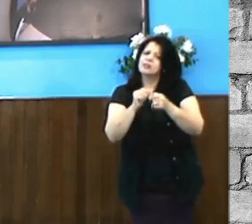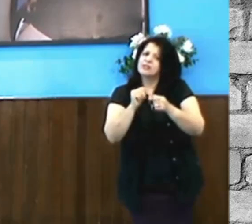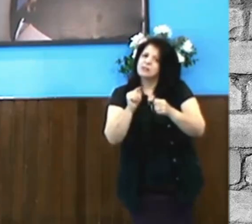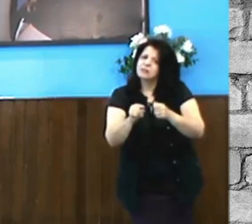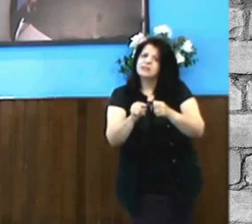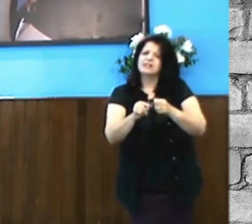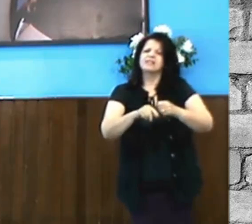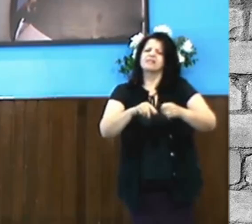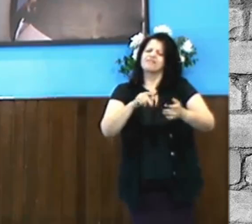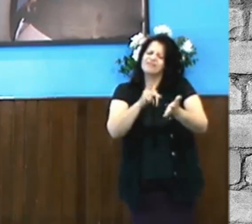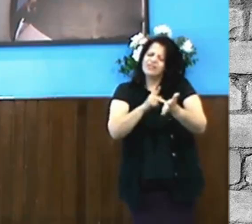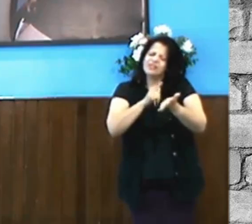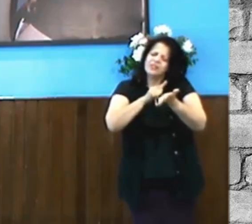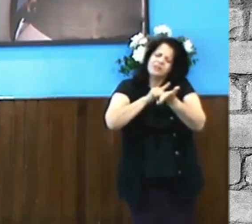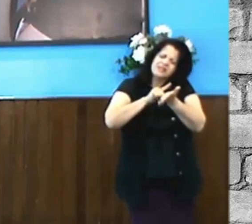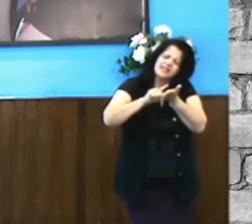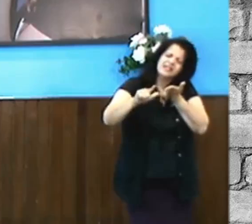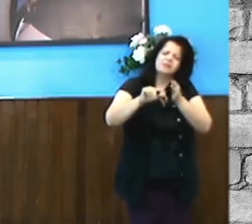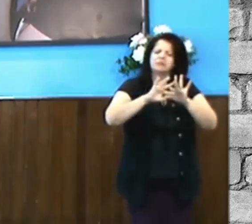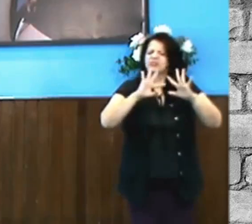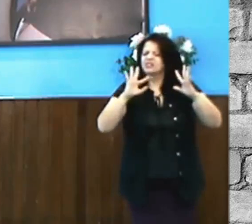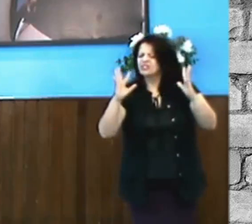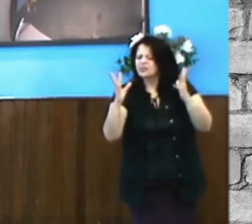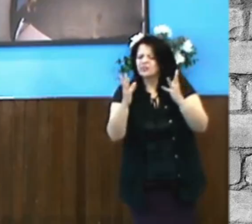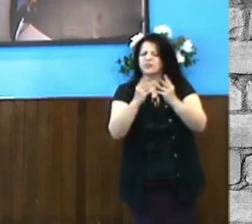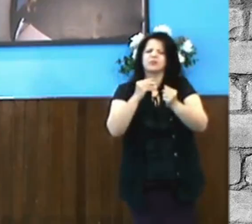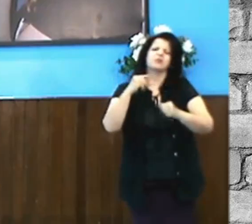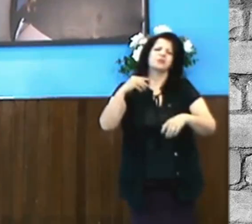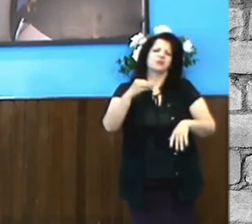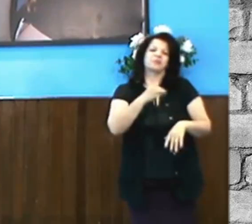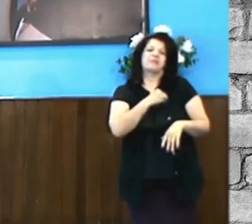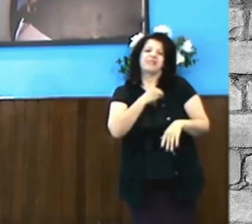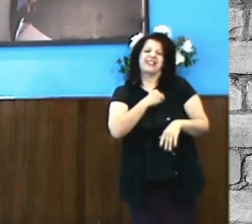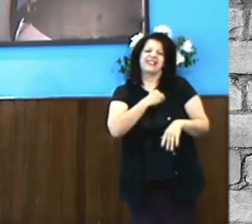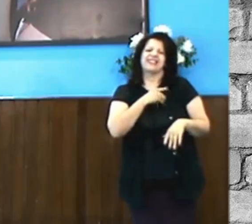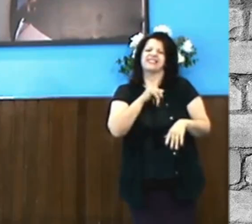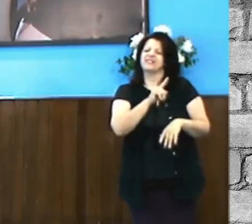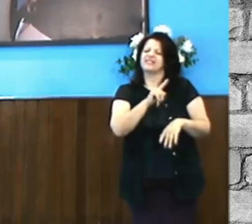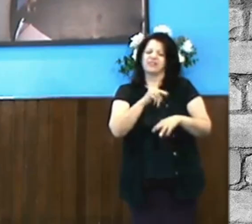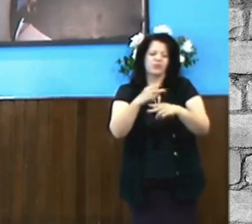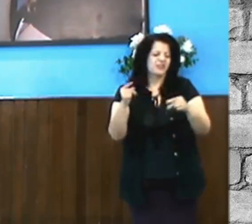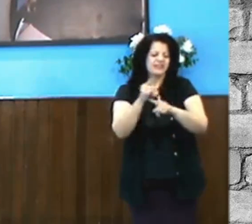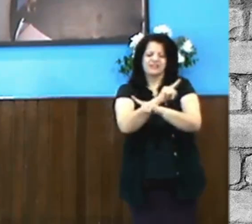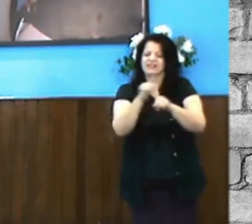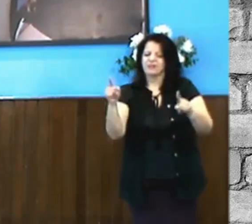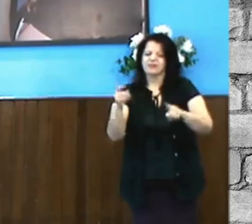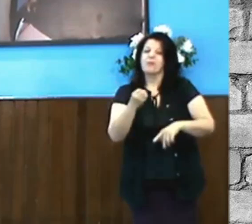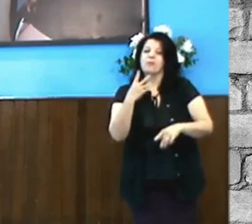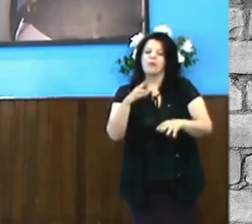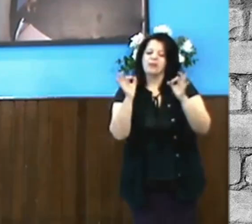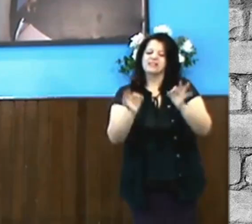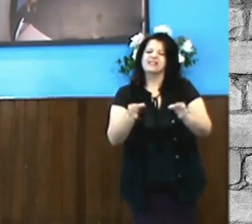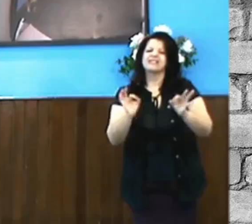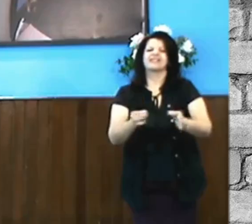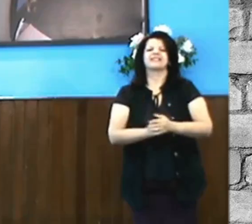e purificados de toda a injustiça, de maneira que nós teremos consequentemente uma vida cada vez mais